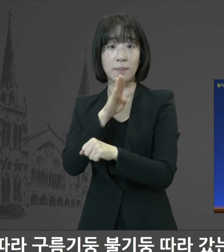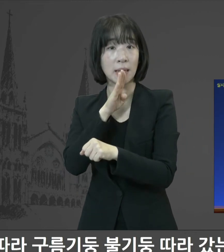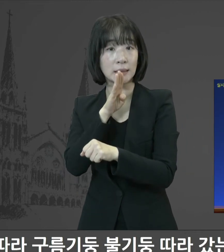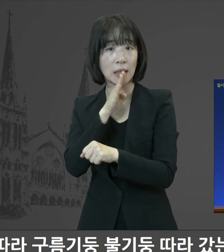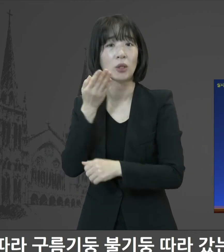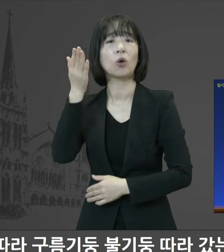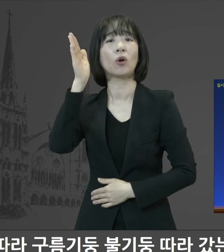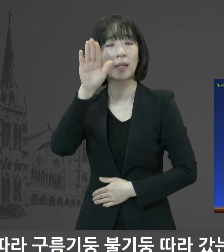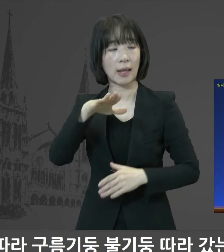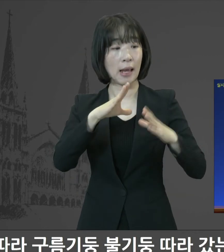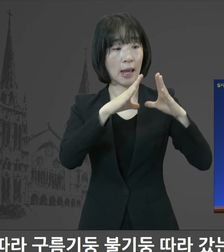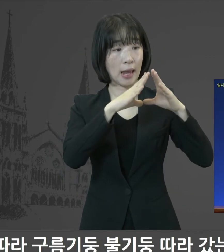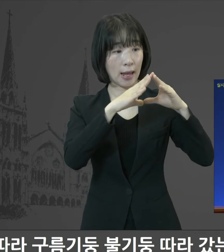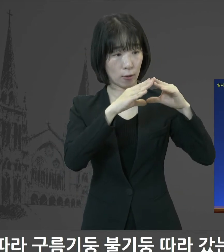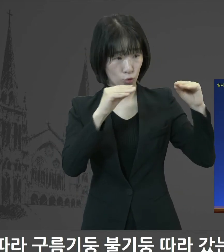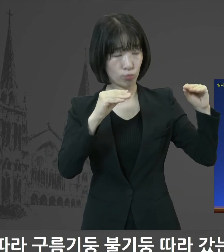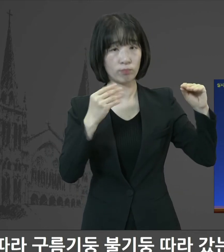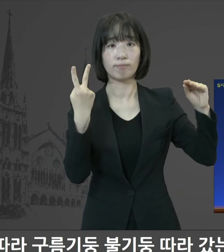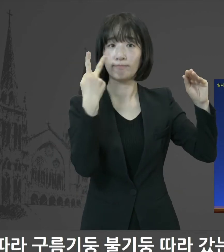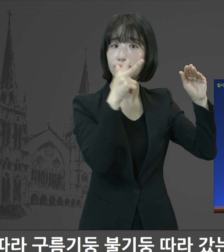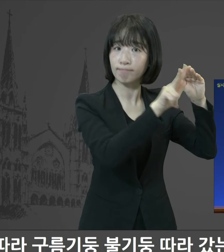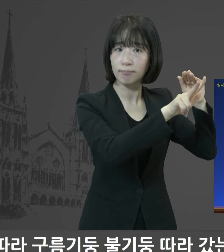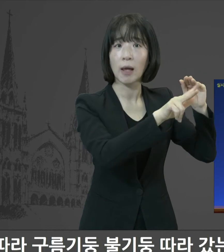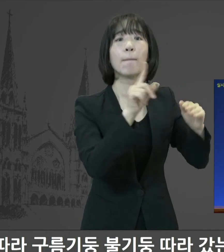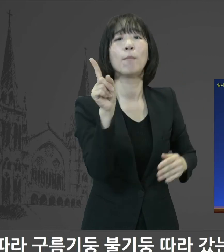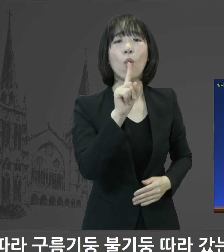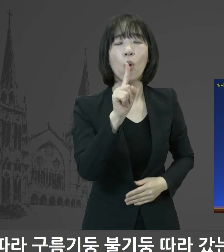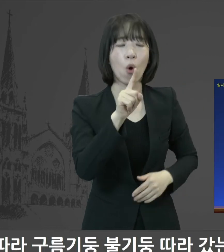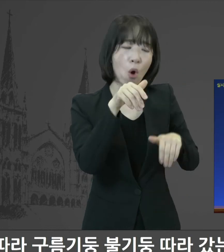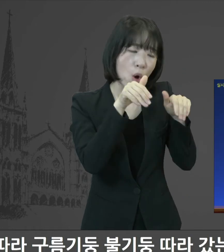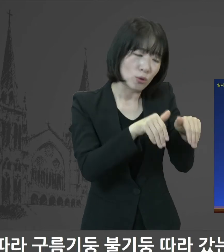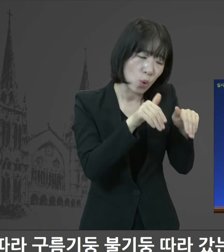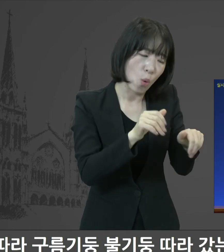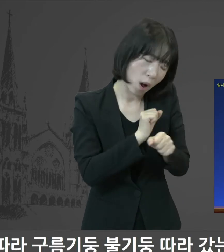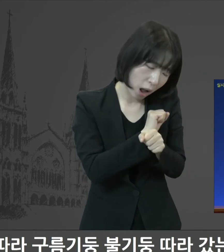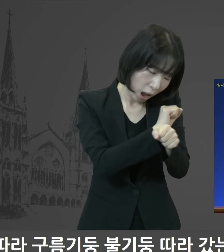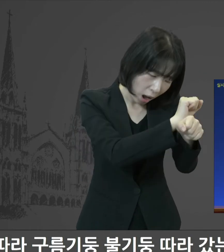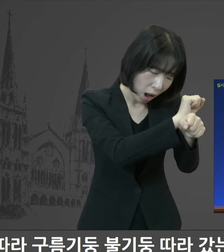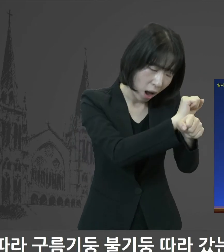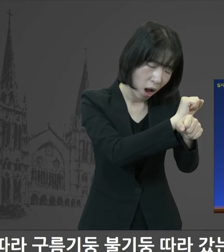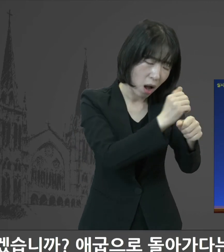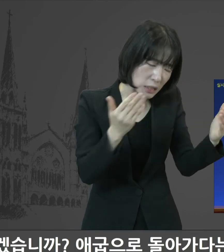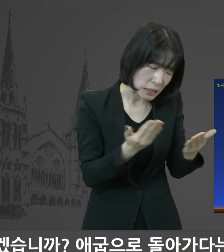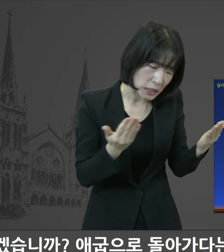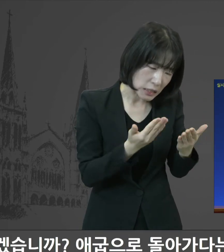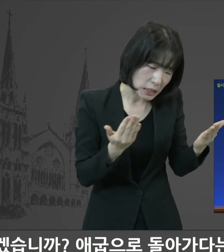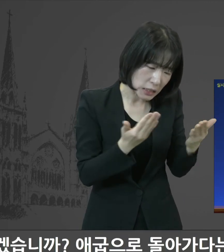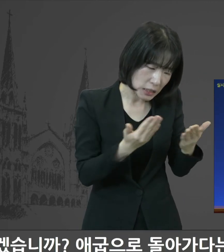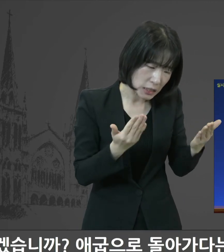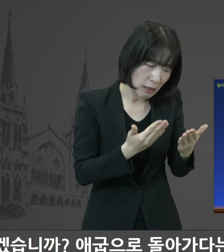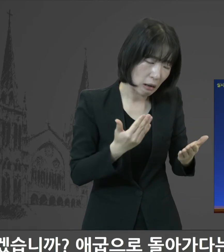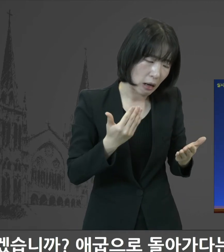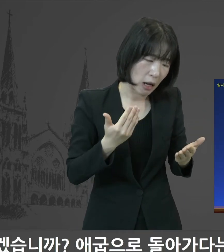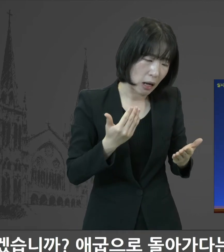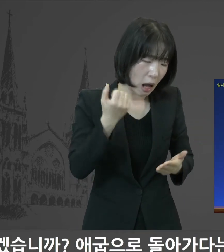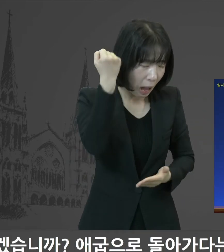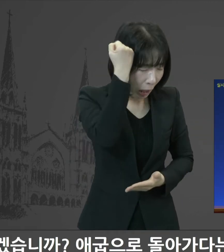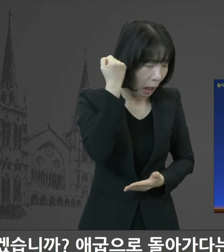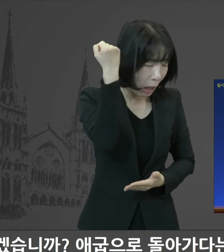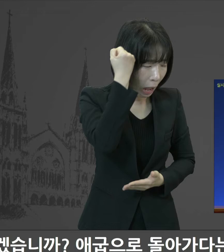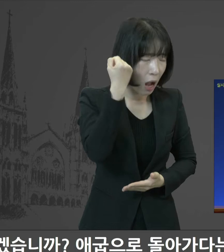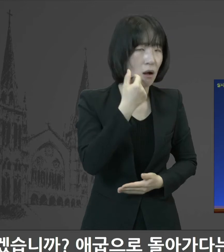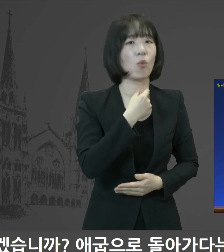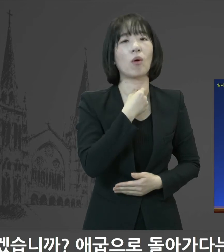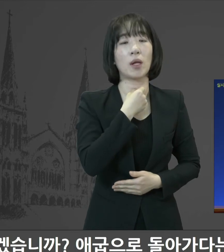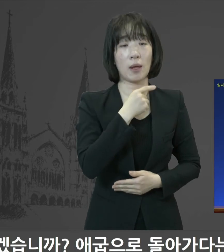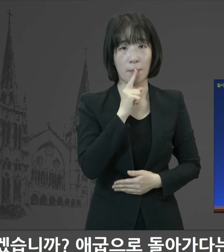애굽으로 돌아가겠다는 이야기는 뭐냐면 노예 상태로 다시 돌아가겠다는 겁니다. 내가 노예 상태로 돌아가서